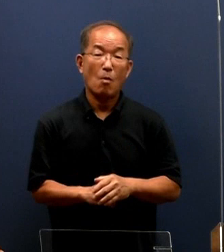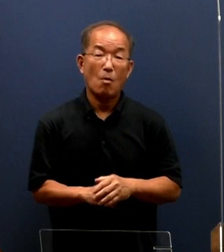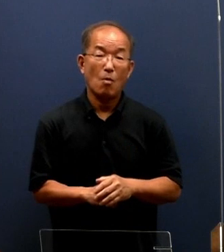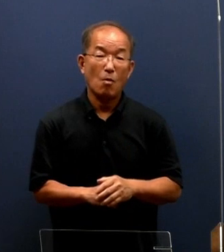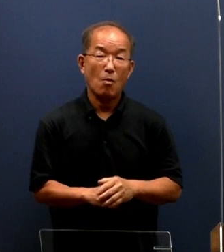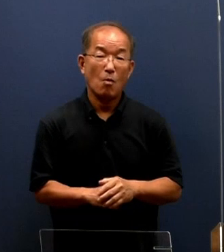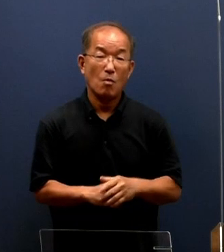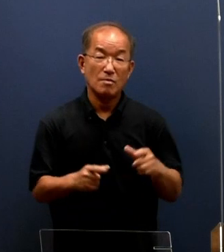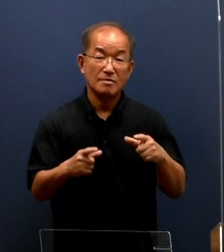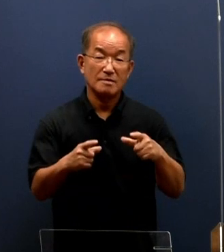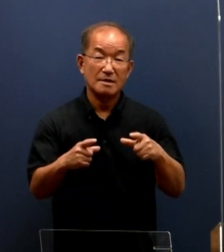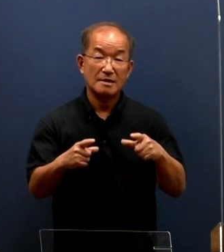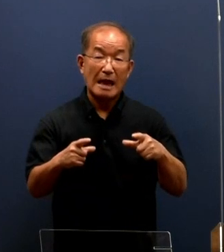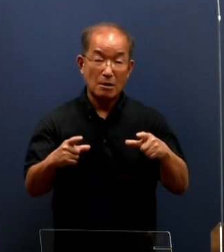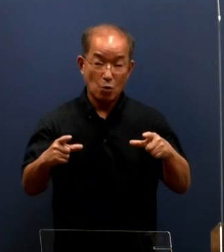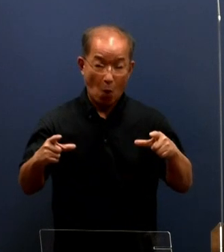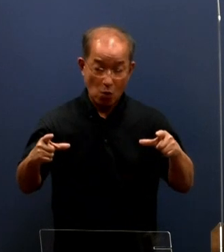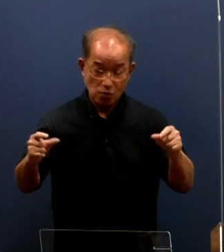全国に対する